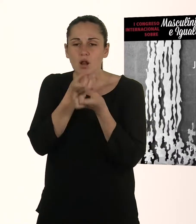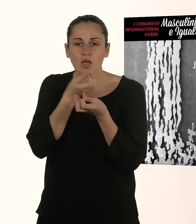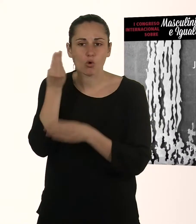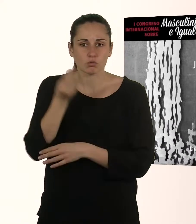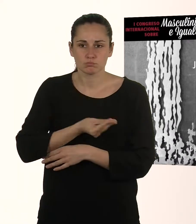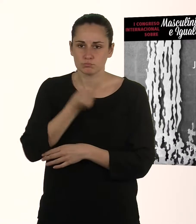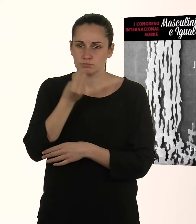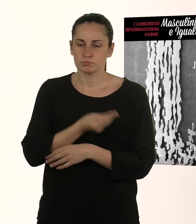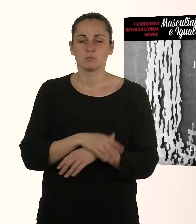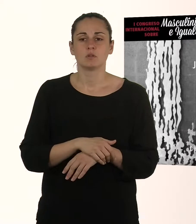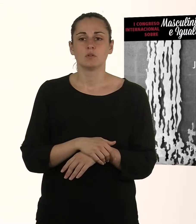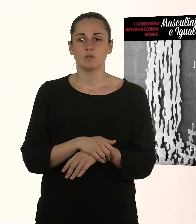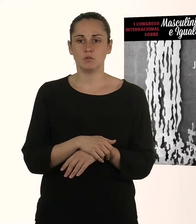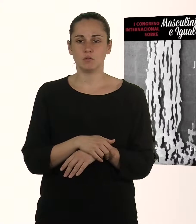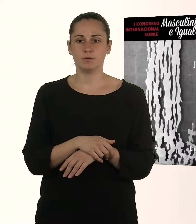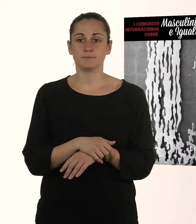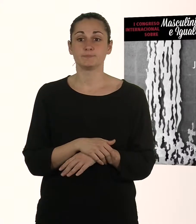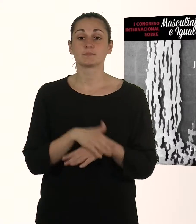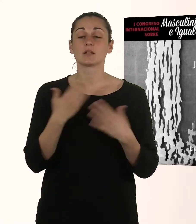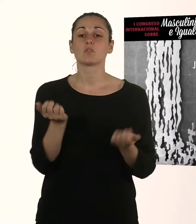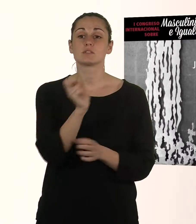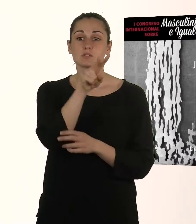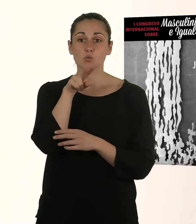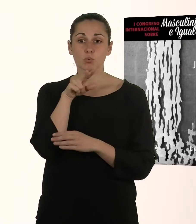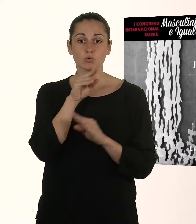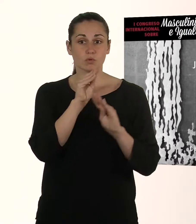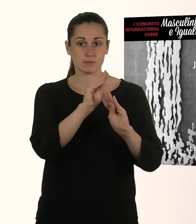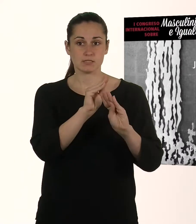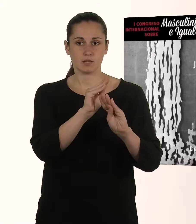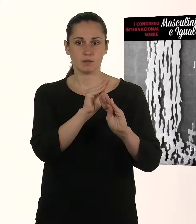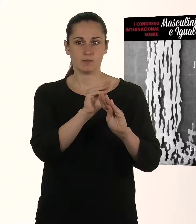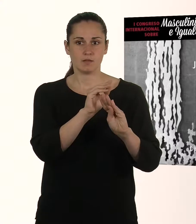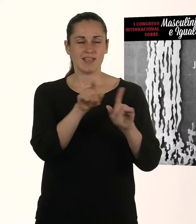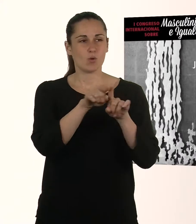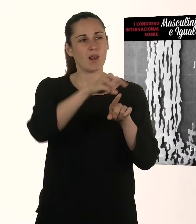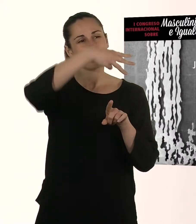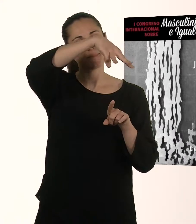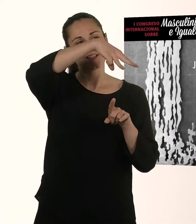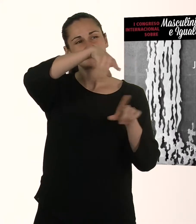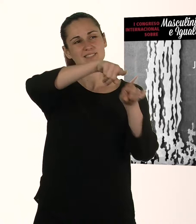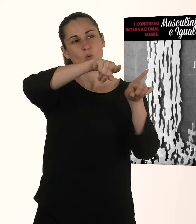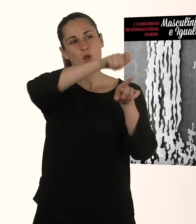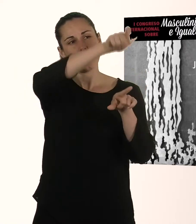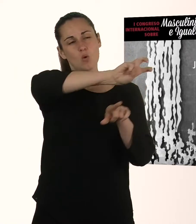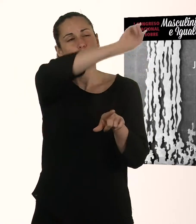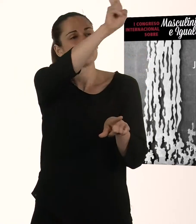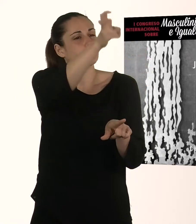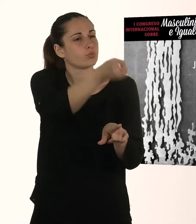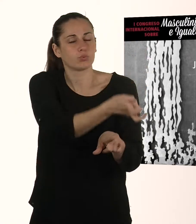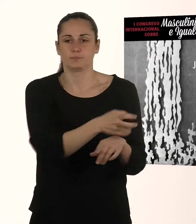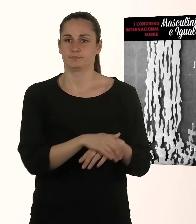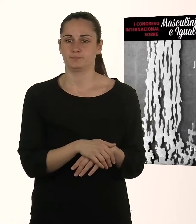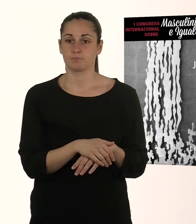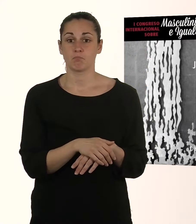absolutamente incansable. Entonces, desde esta perspectiva, y en Márquez como una gran heterodoxia. Esto, por un lado, es